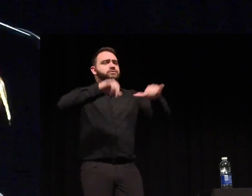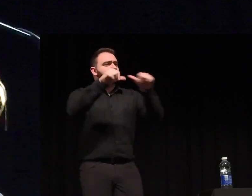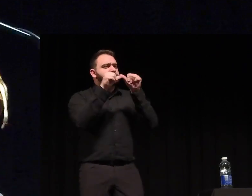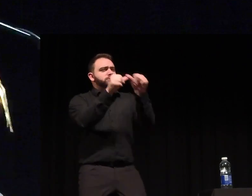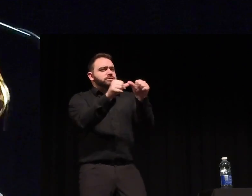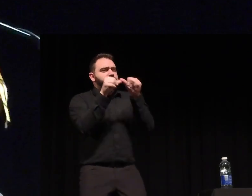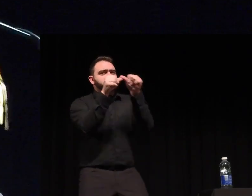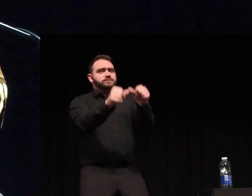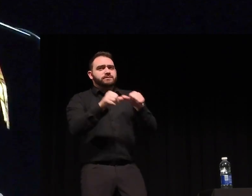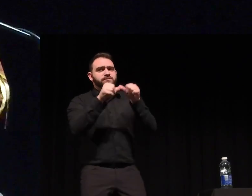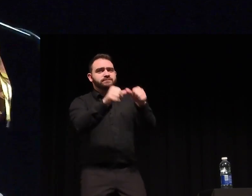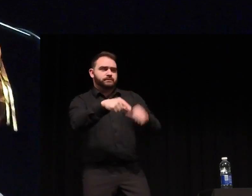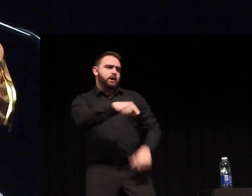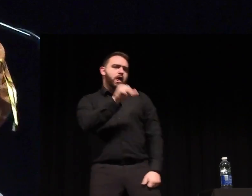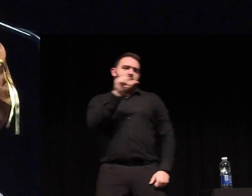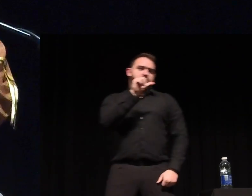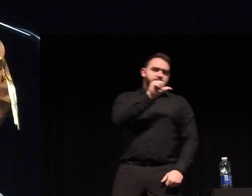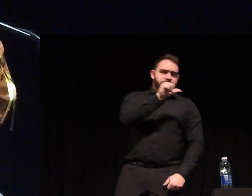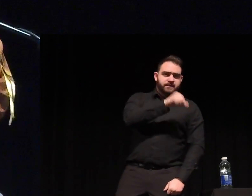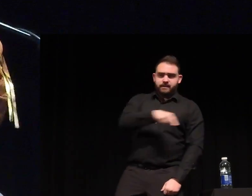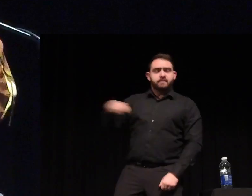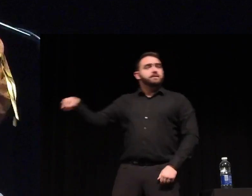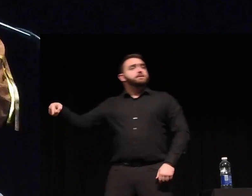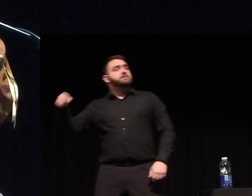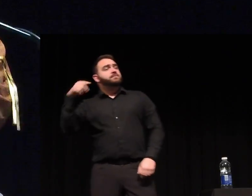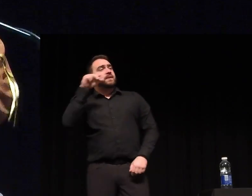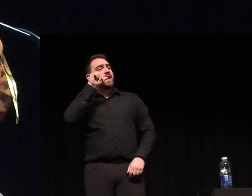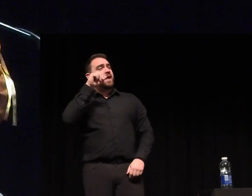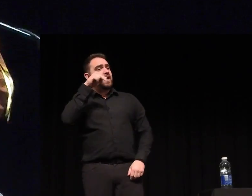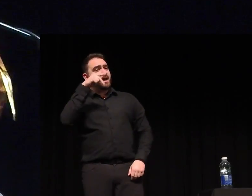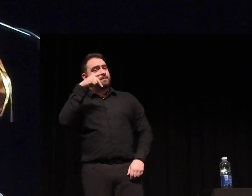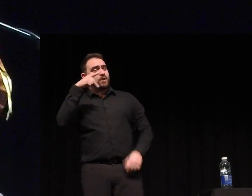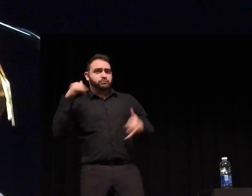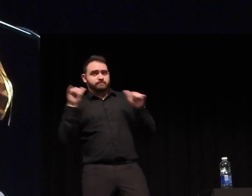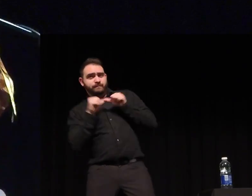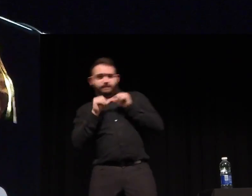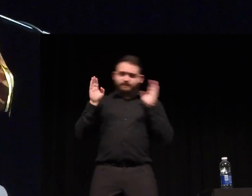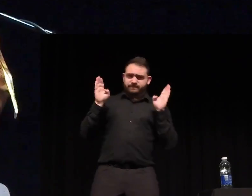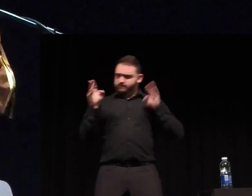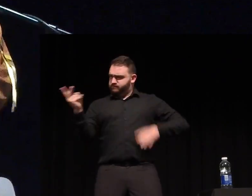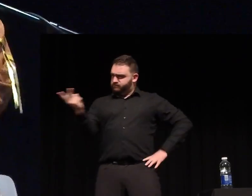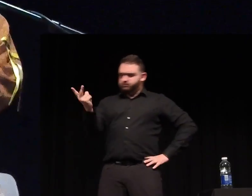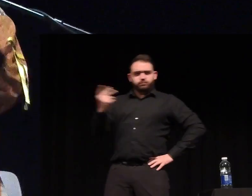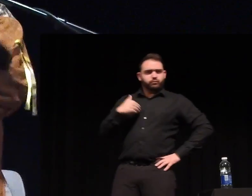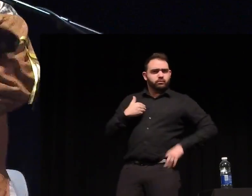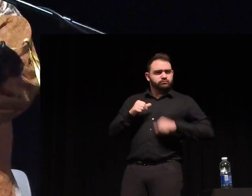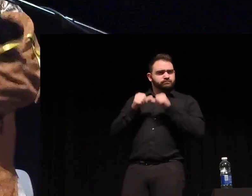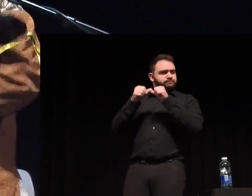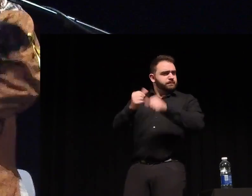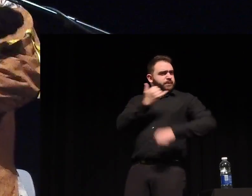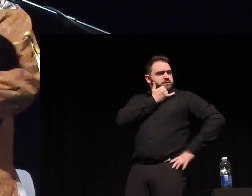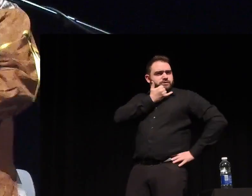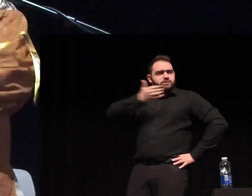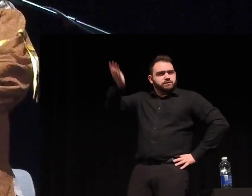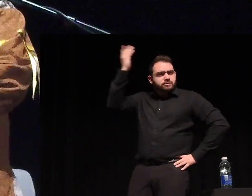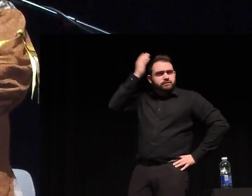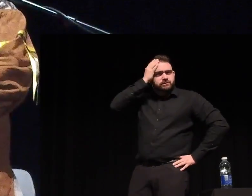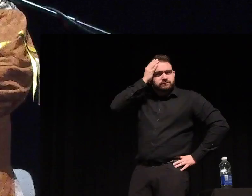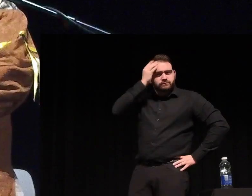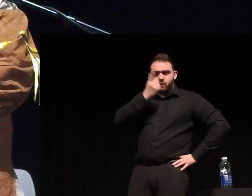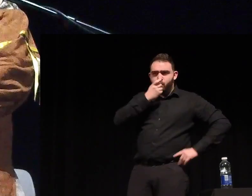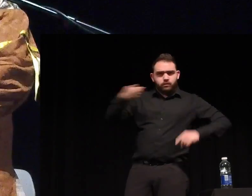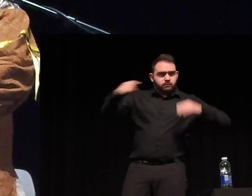la droite, dansait vers la gauche, dansait vers la droite. Nijik, il l'a regardé, puis il a dit, il y a quelque chose qui ne va pas. Il a les yeux pleins d'eau.